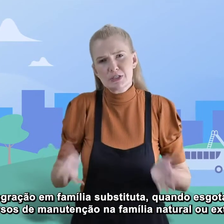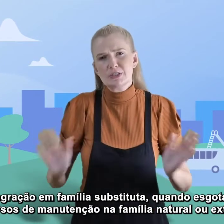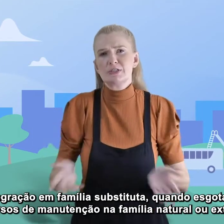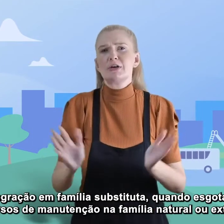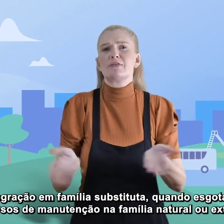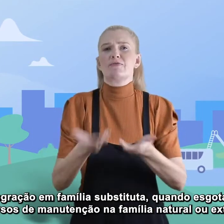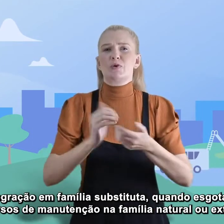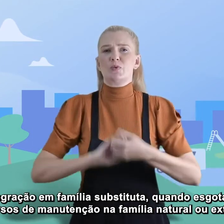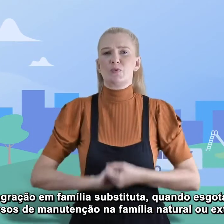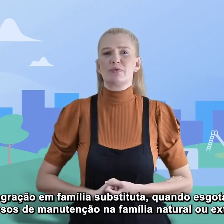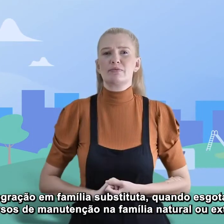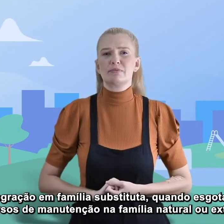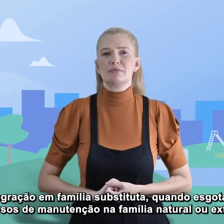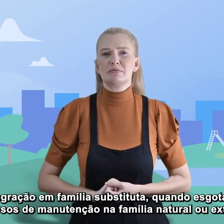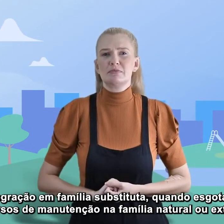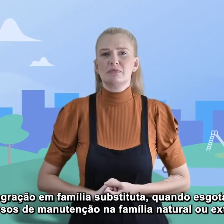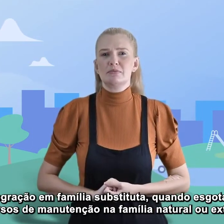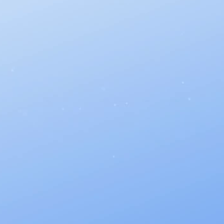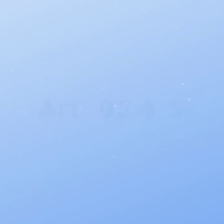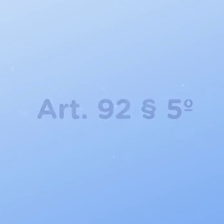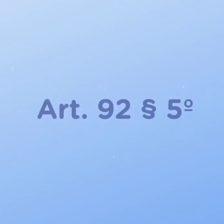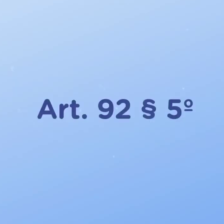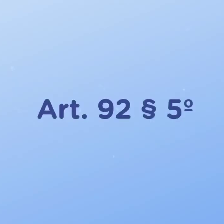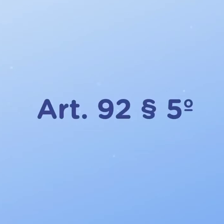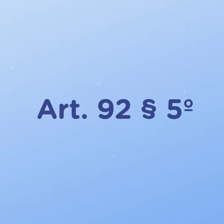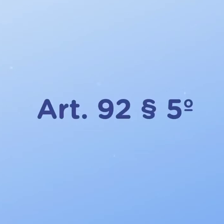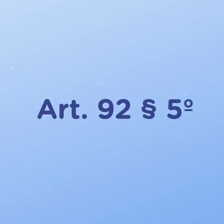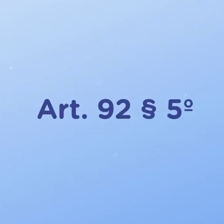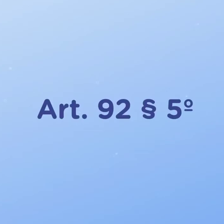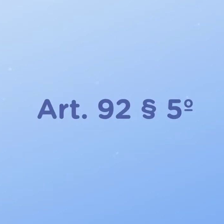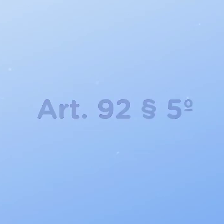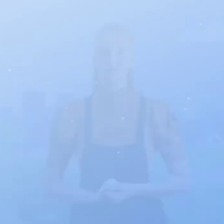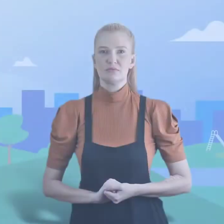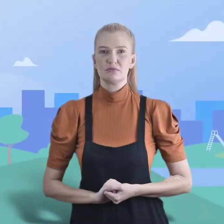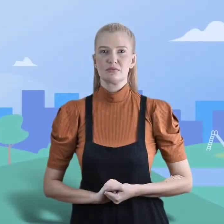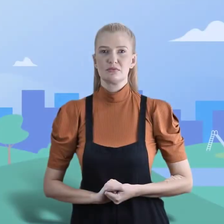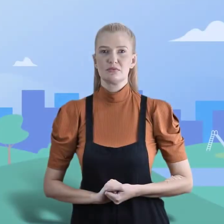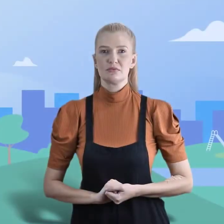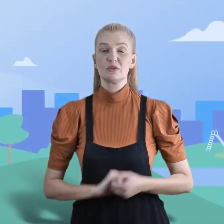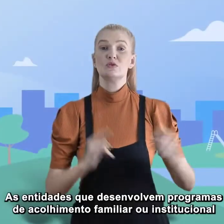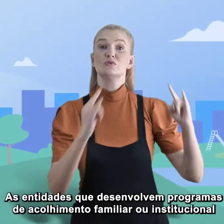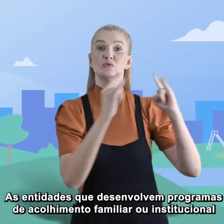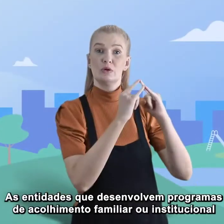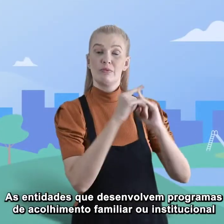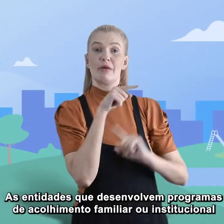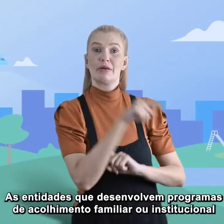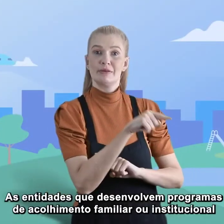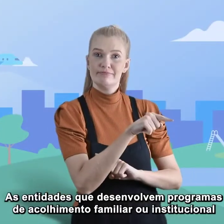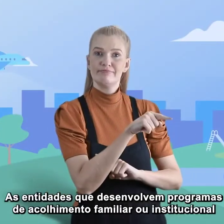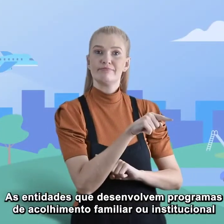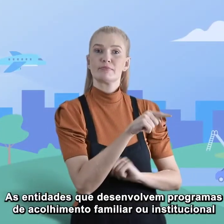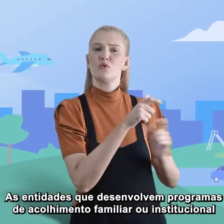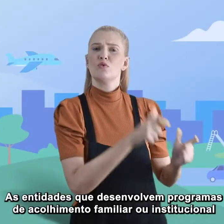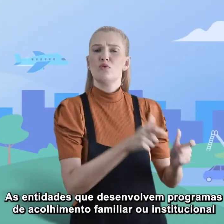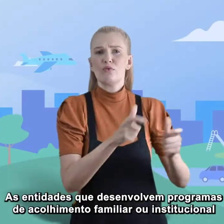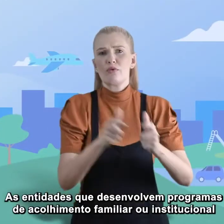família natural ou extensa. Artigo 92, parágrafo 5º. As entidades que desenvolvem programas de